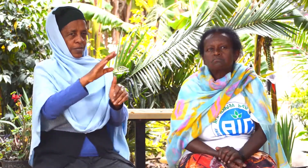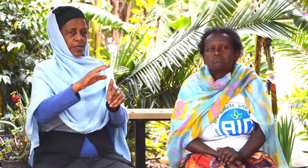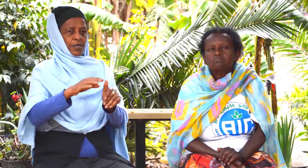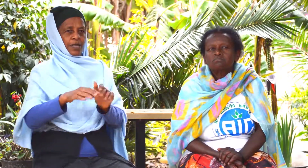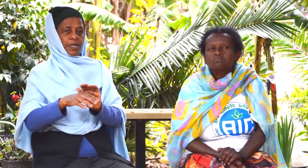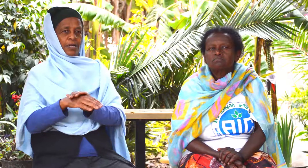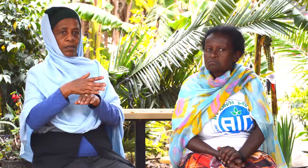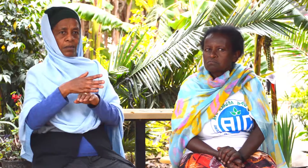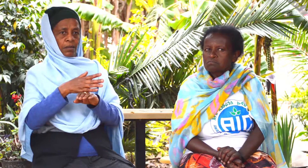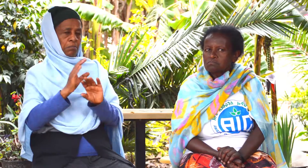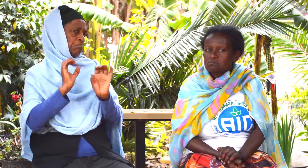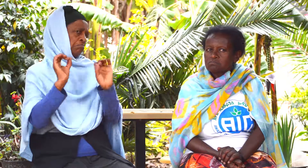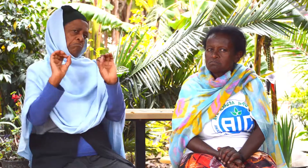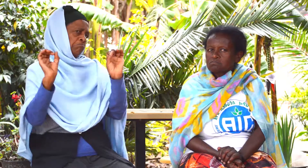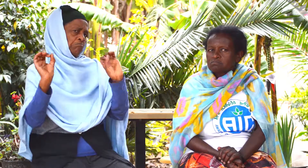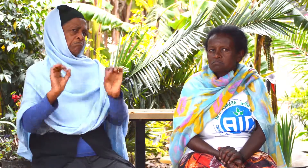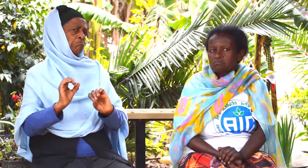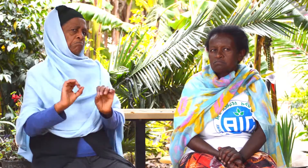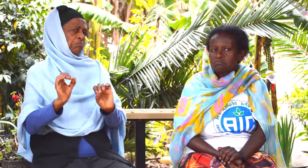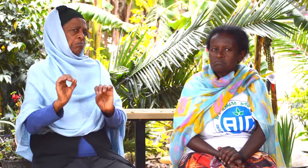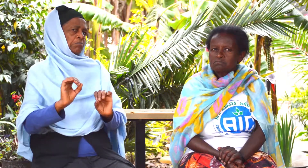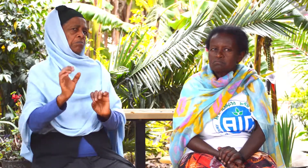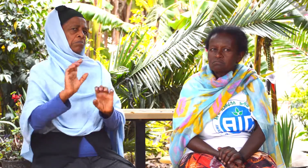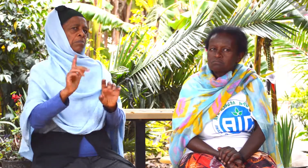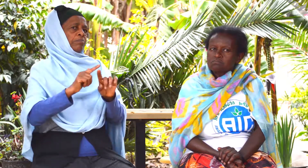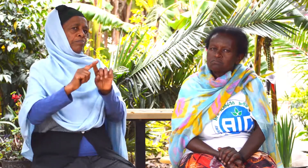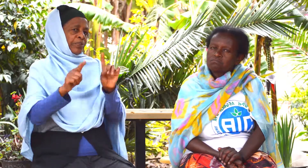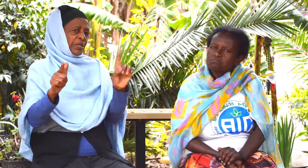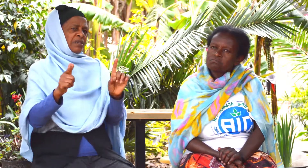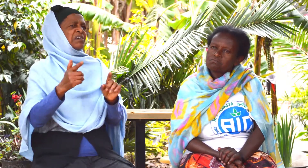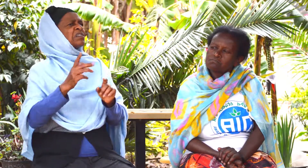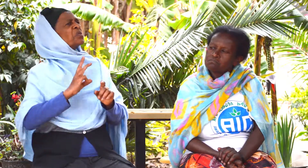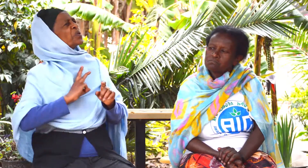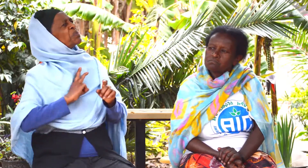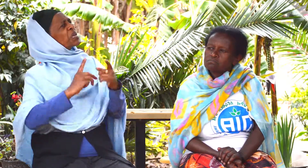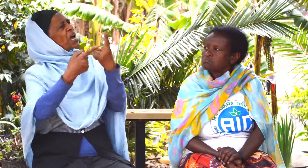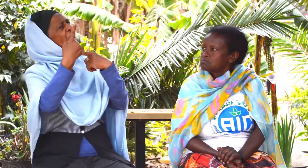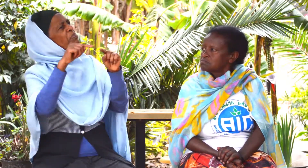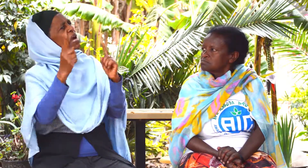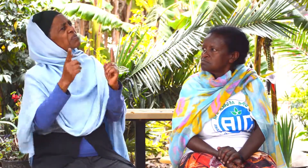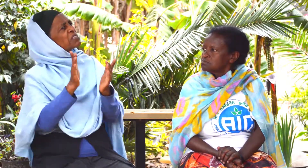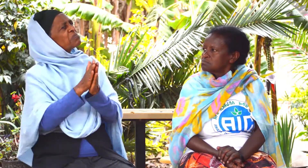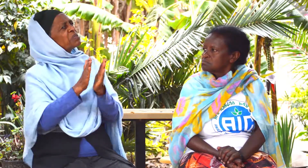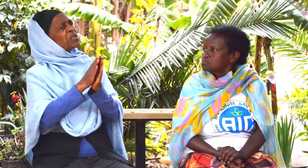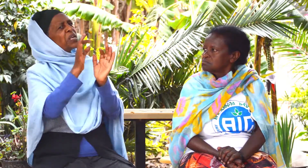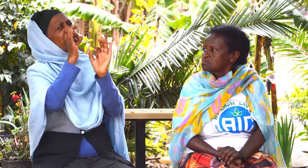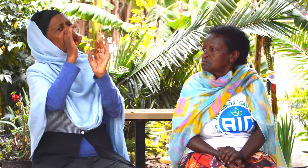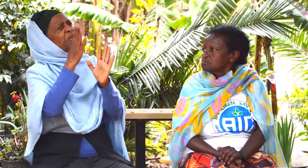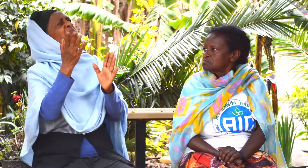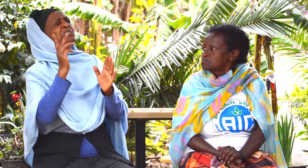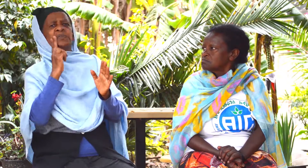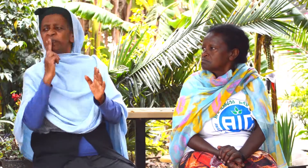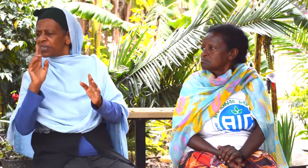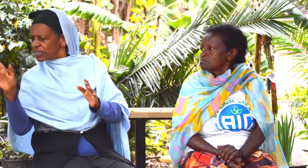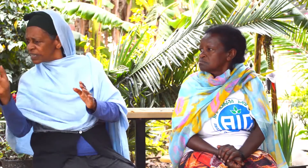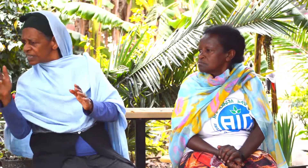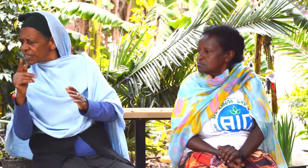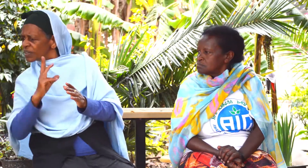a while, በመኪና ይዟት there were a murmur በኋላ ግን on why Wagayo didn't come to school. ለምንድን ነው ትምህርት ቤት ያልመጣችው? They were